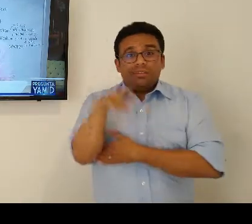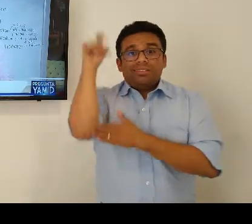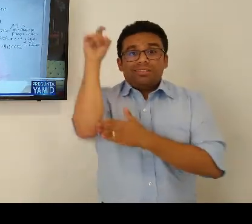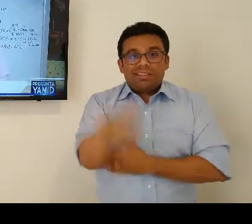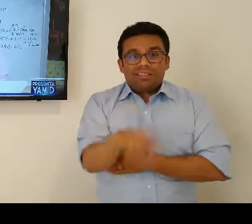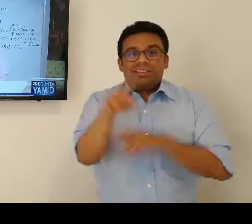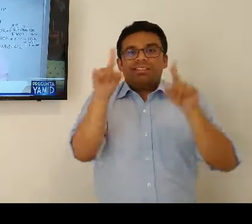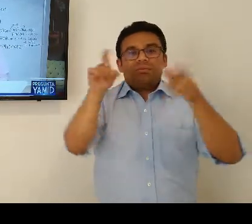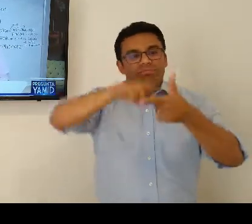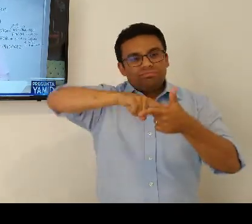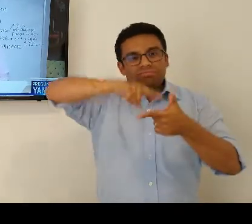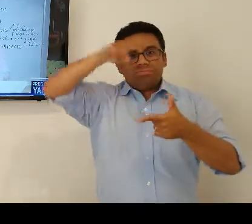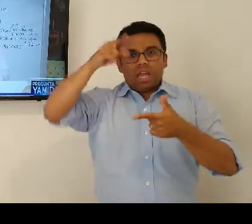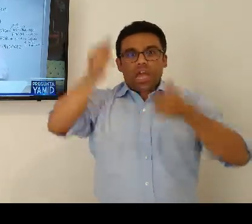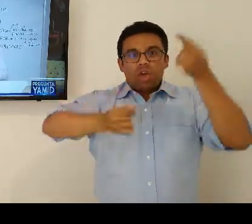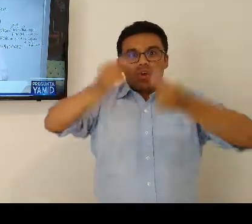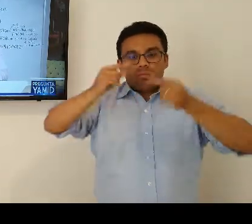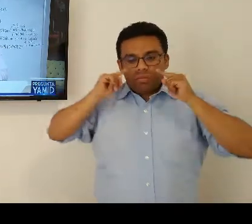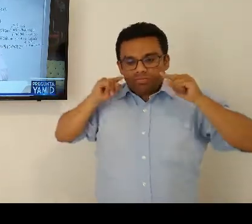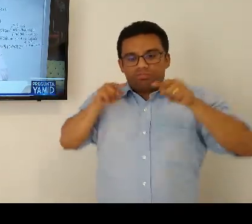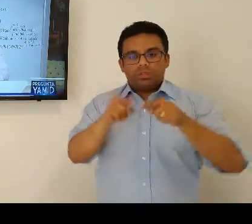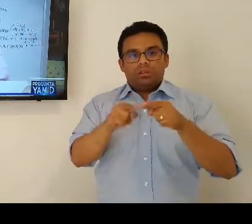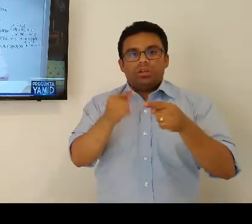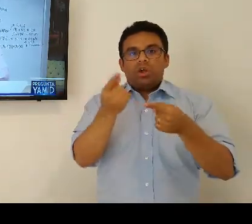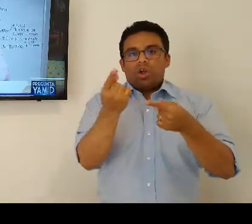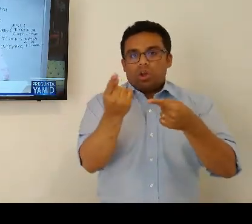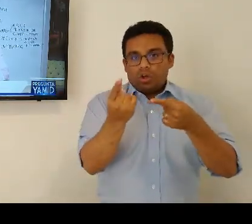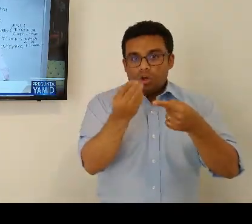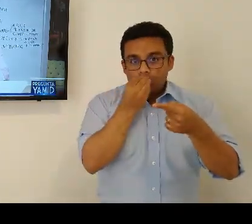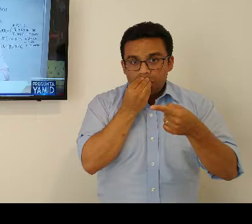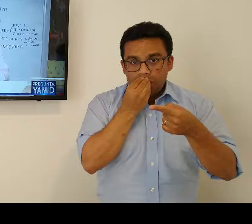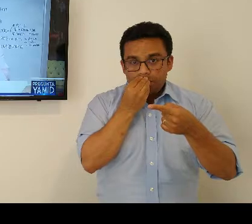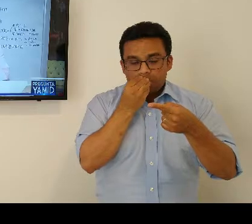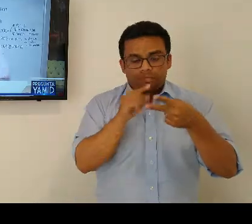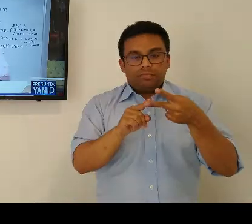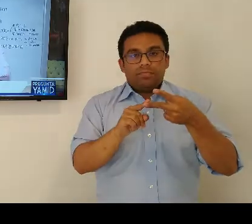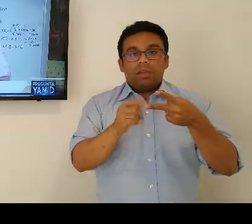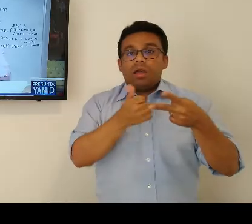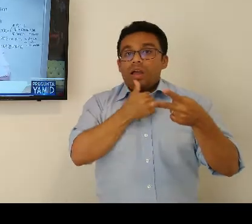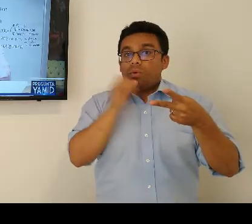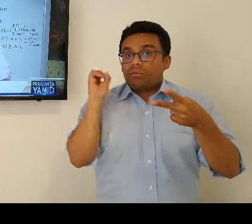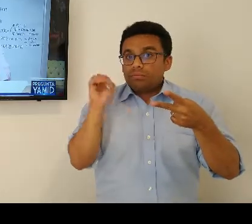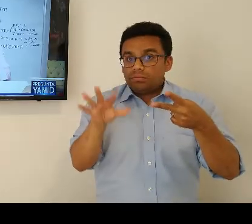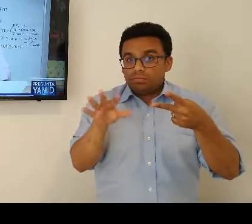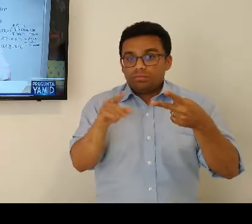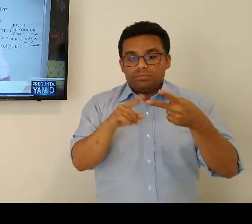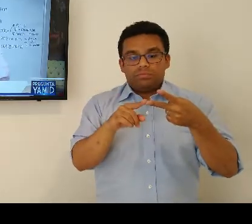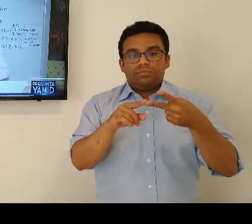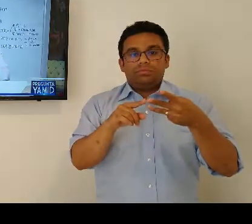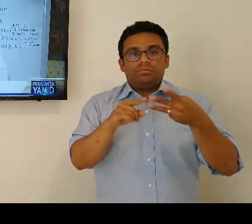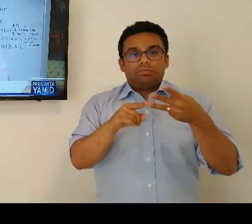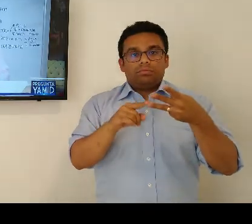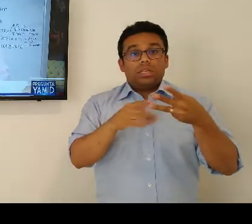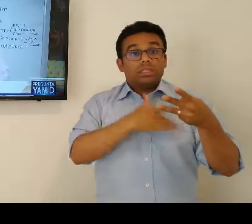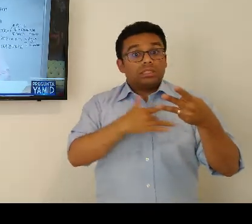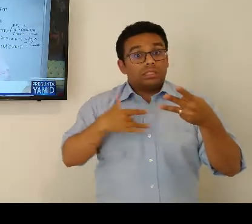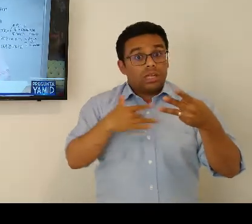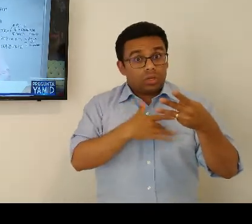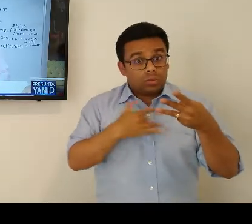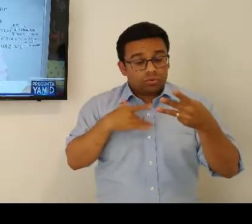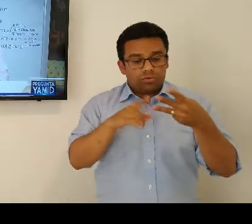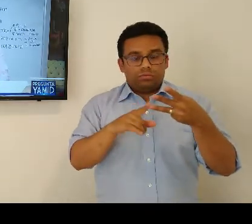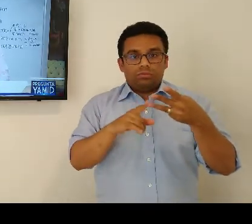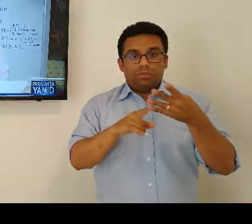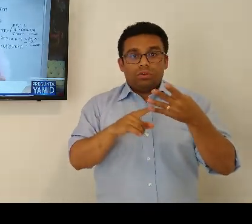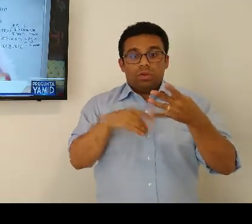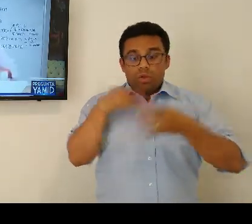consumo económico a solo 5 cosas: comida, servicios públicos, salud, cuidado y